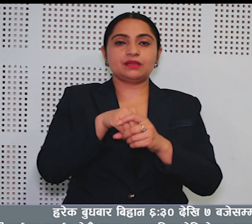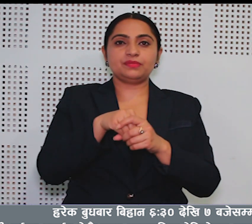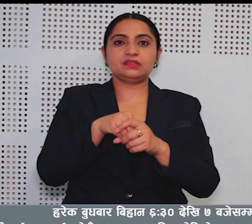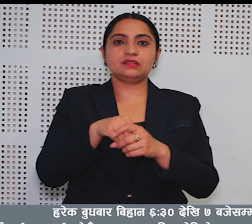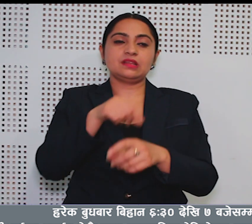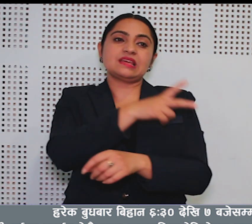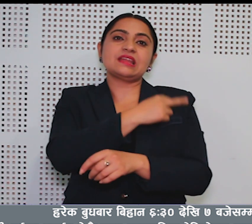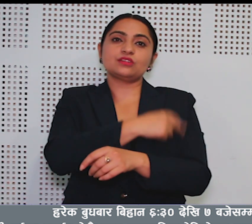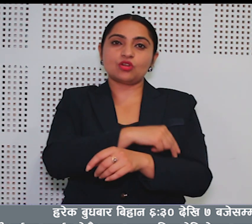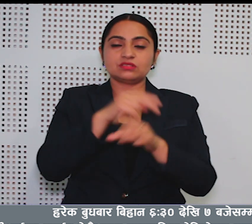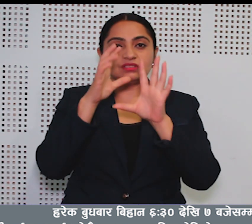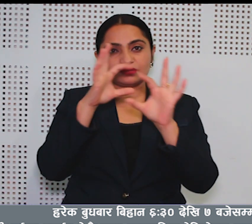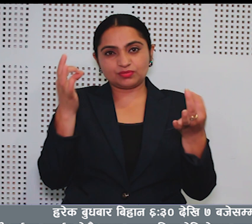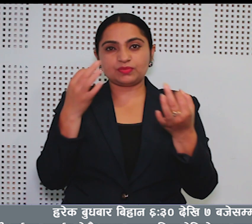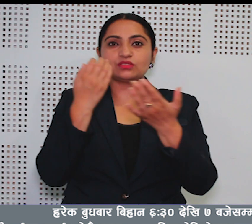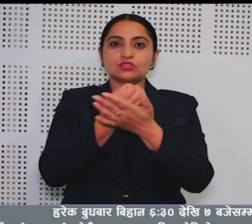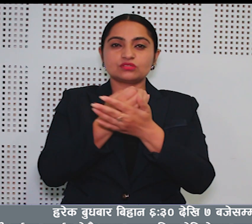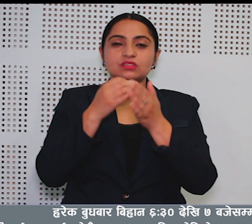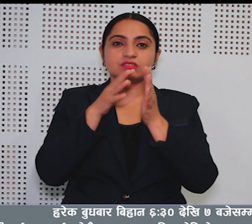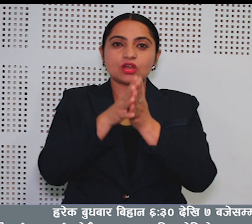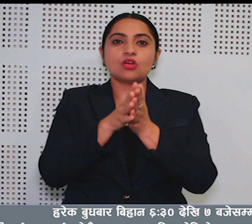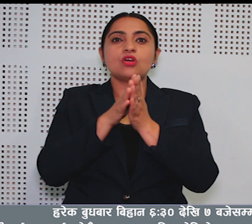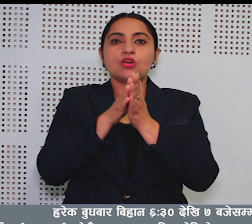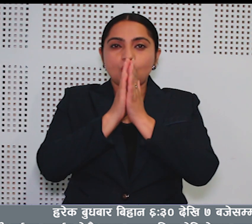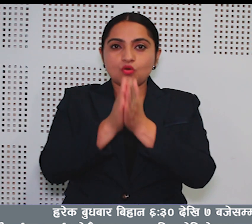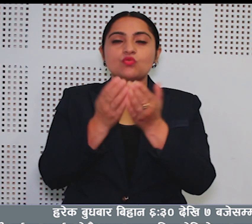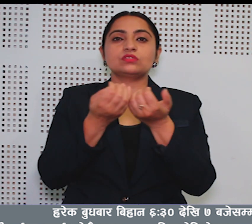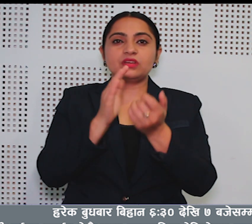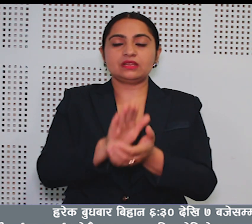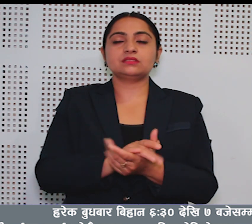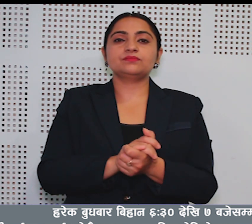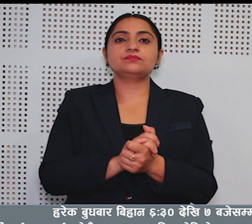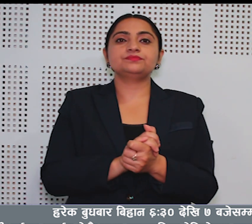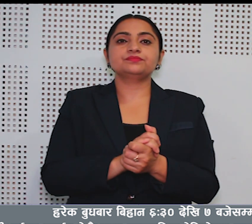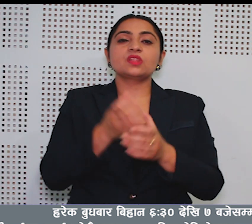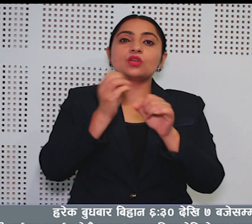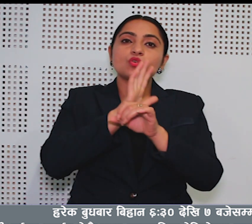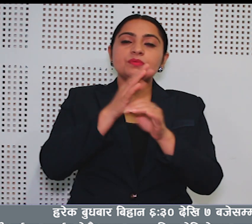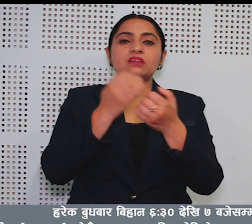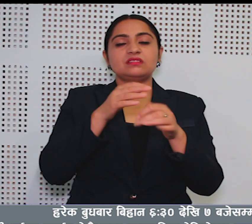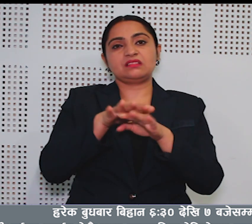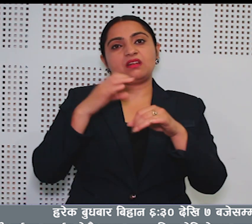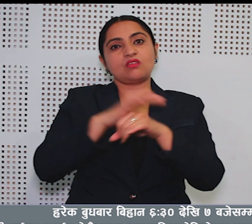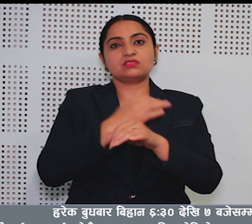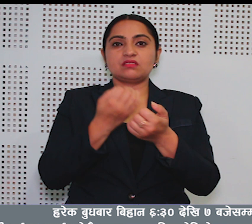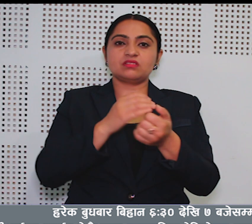लगायत विभिन्न सङ्घ संस्थाहरूलाई मैले आह्वान गरेको छु, त्यसको लागि व्यवस्था गरिरहेको छ। कोभिडले गर्दा धेरै असर परेको छ हाम्रो स्थानीय सरकार स्थानीय